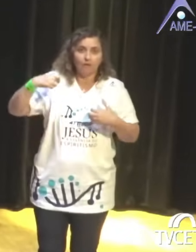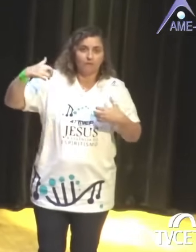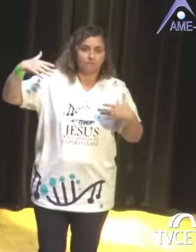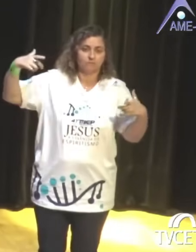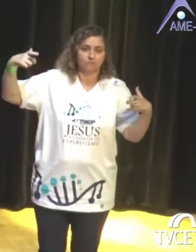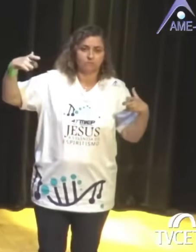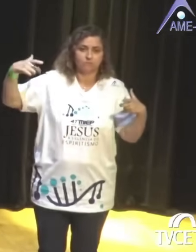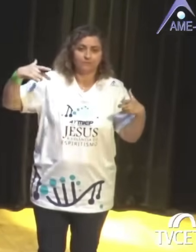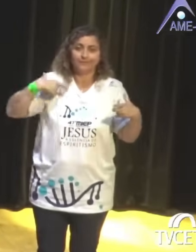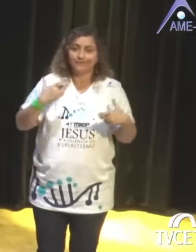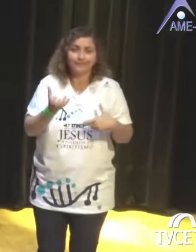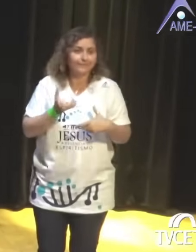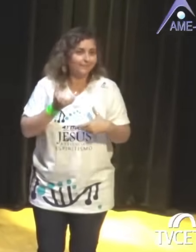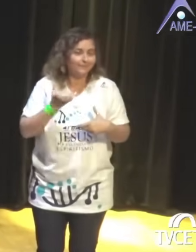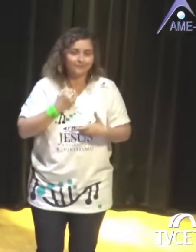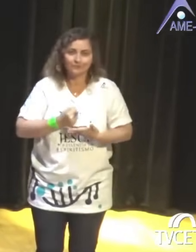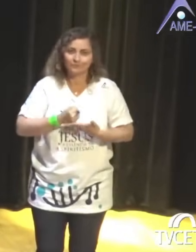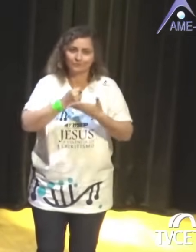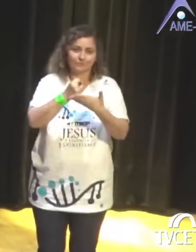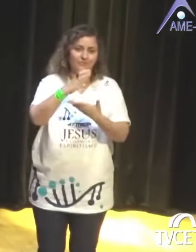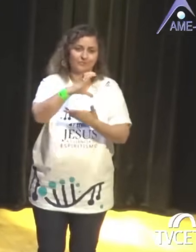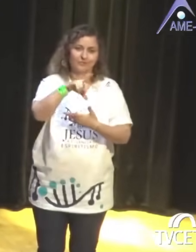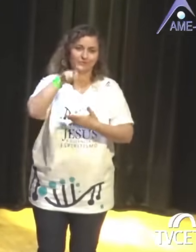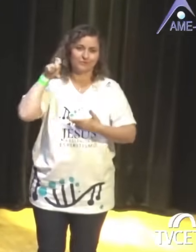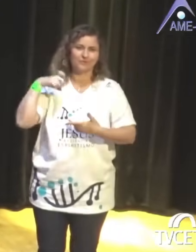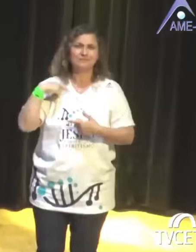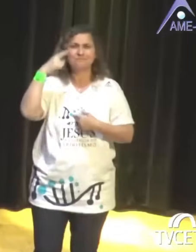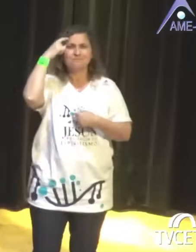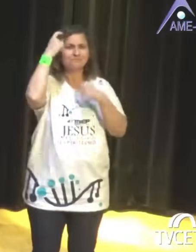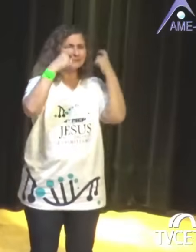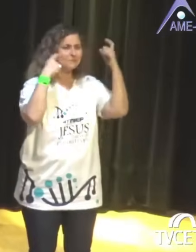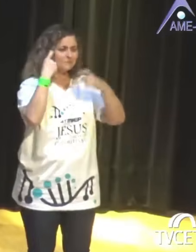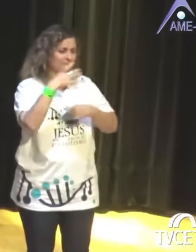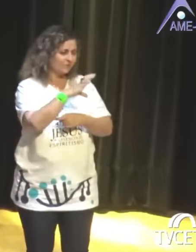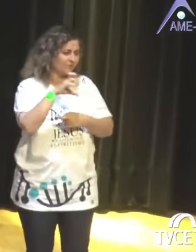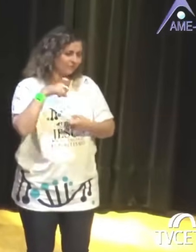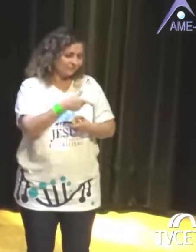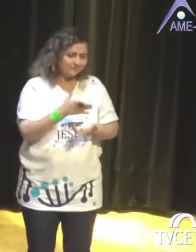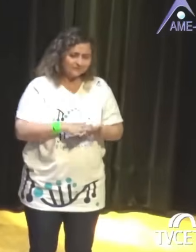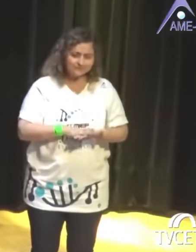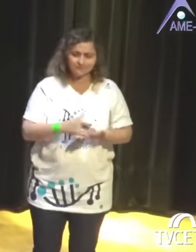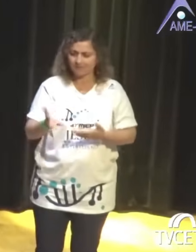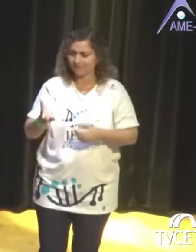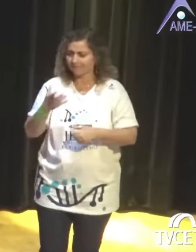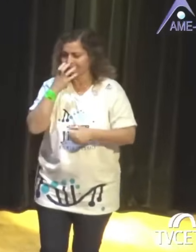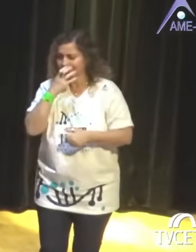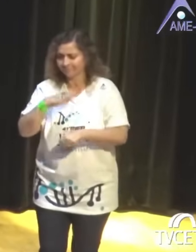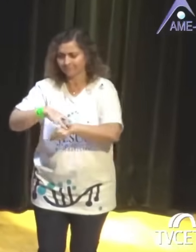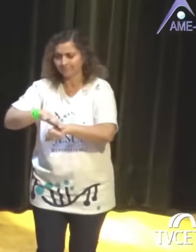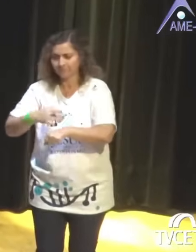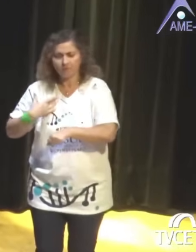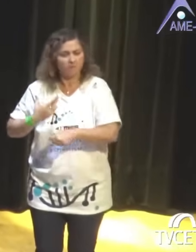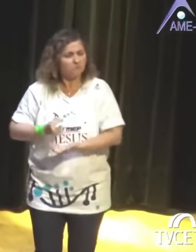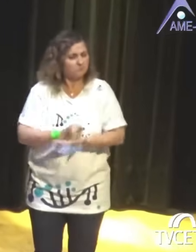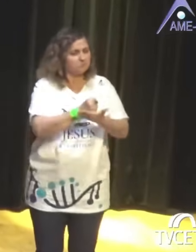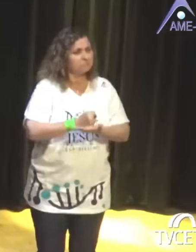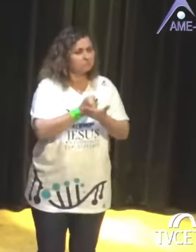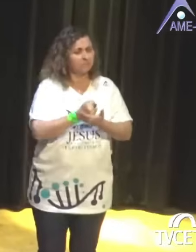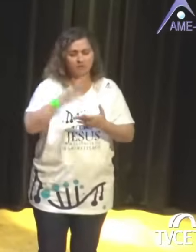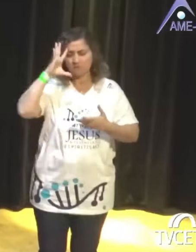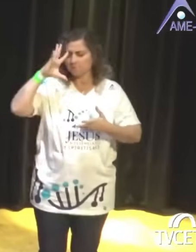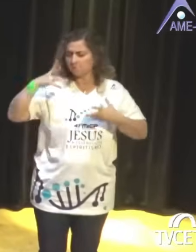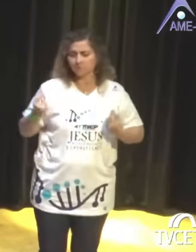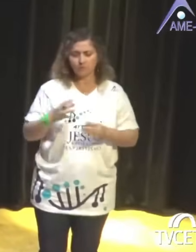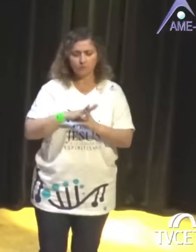Falou vou ajudar Tadinho do Chico ele chega tarde vai ter que cuidar limpar as feridas vamos resolver isso as